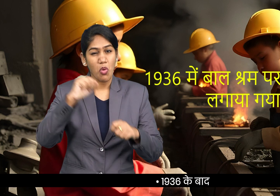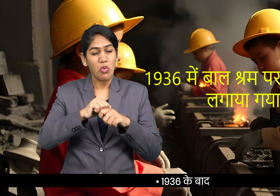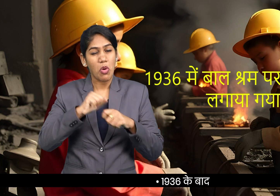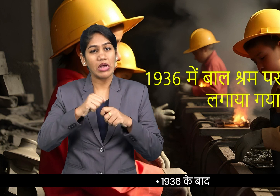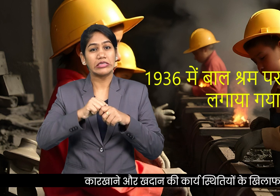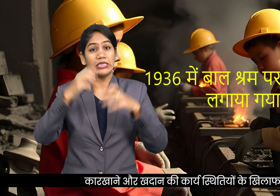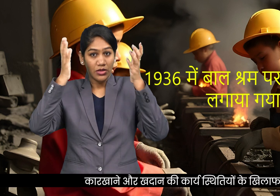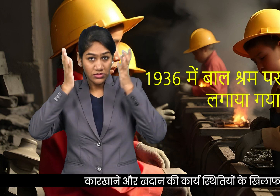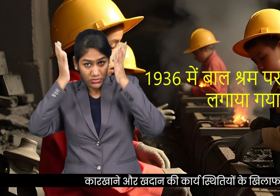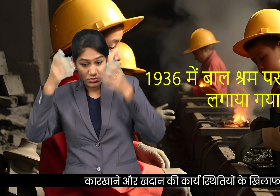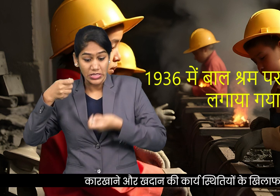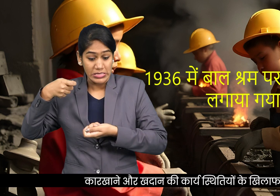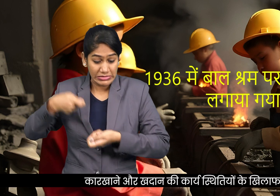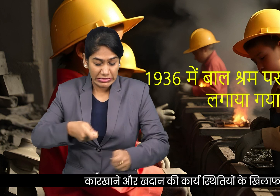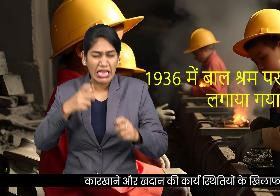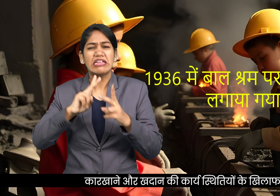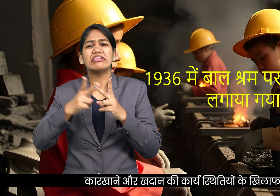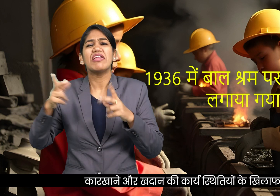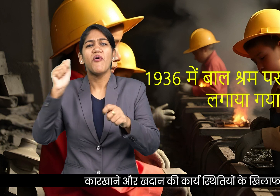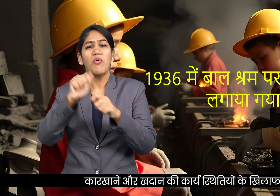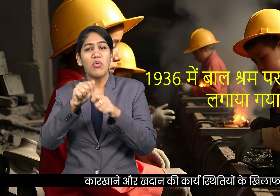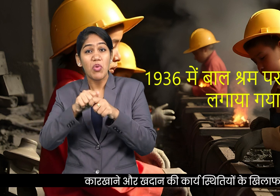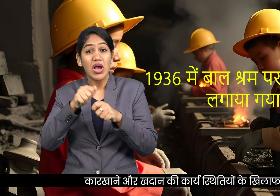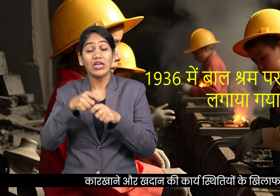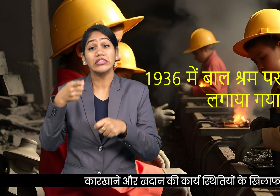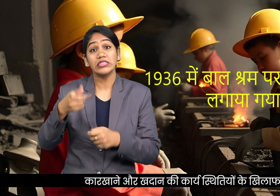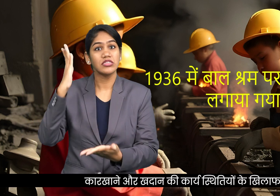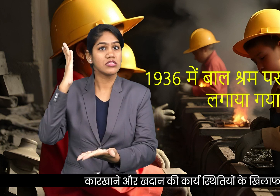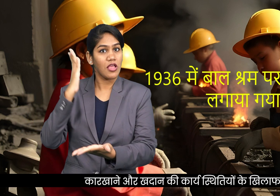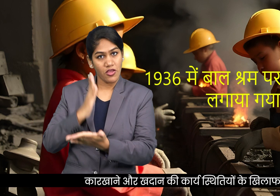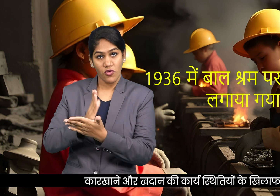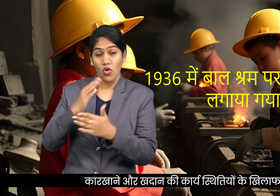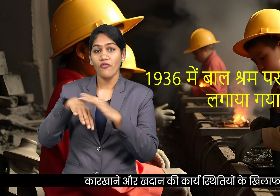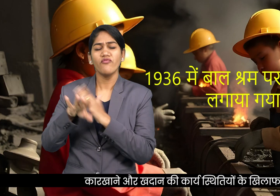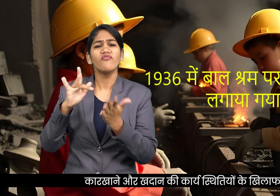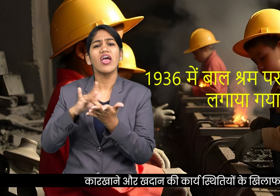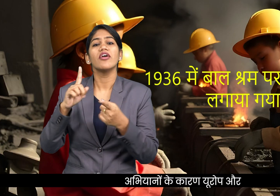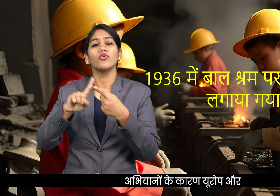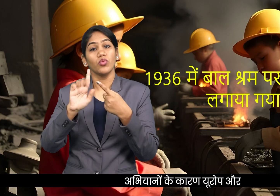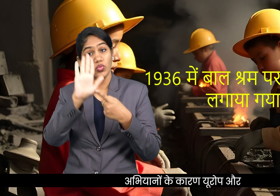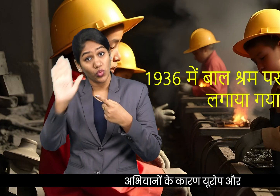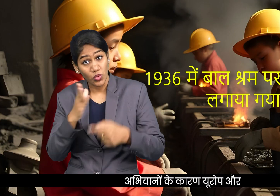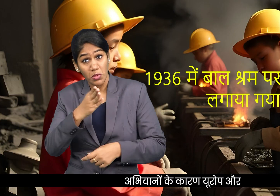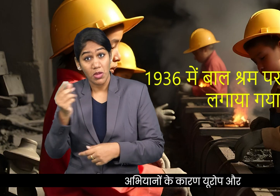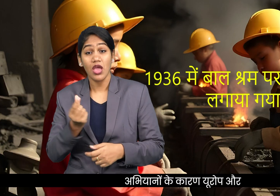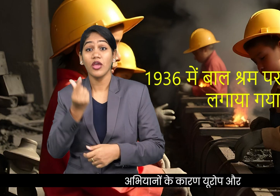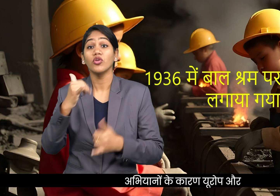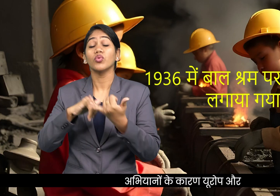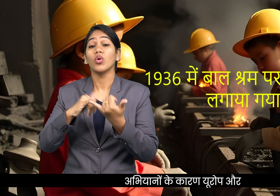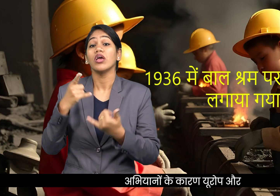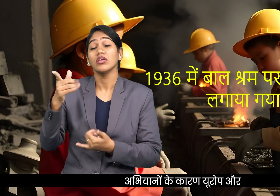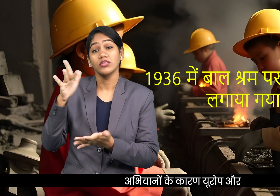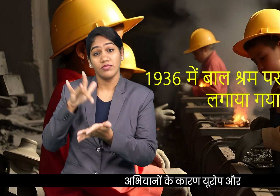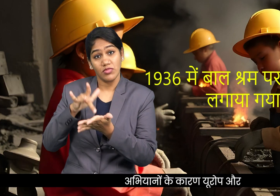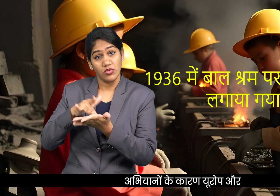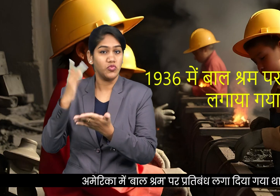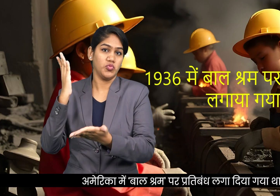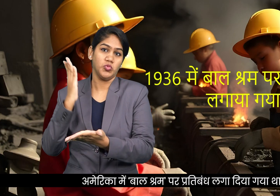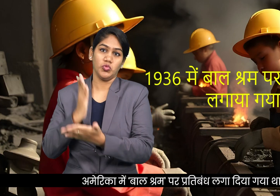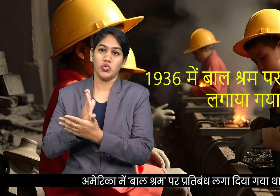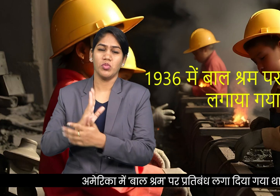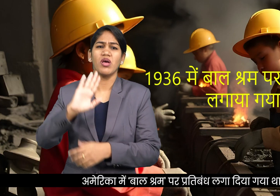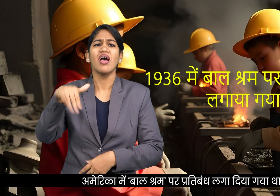1936 के बाद कारखाने और खदान की कार्य स्थितियों के खिलाफ अभियानों के कारण यूरोप